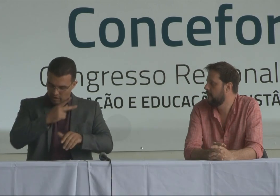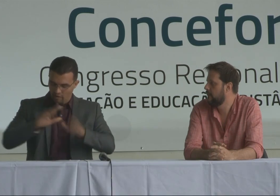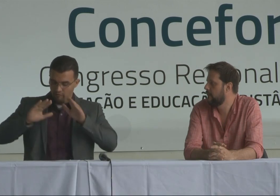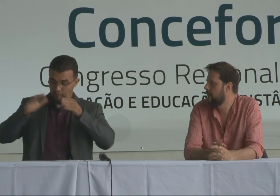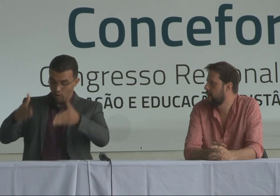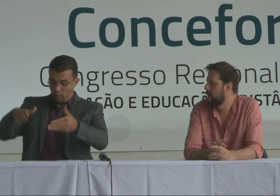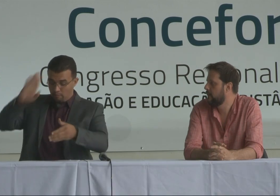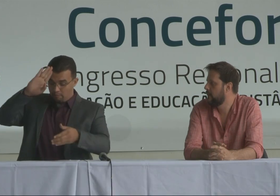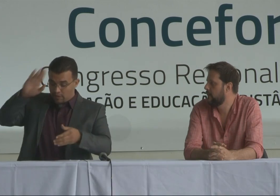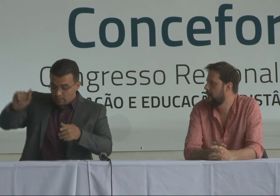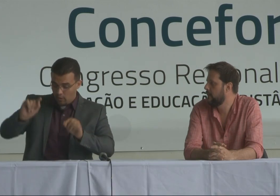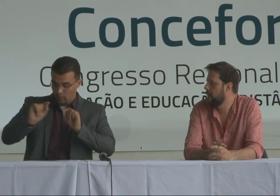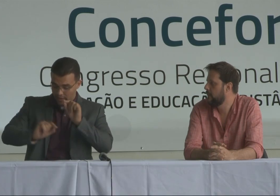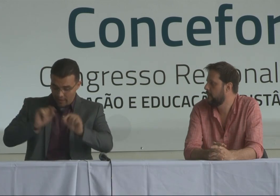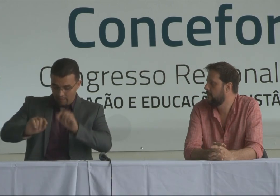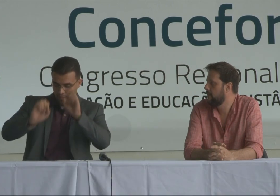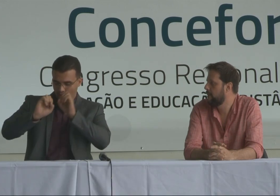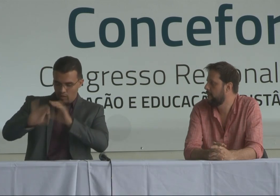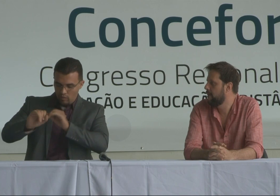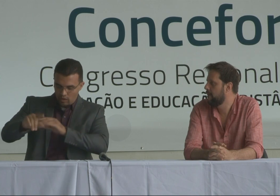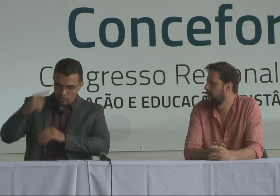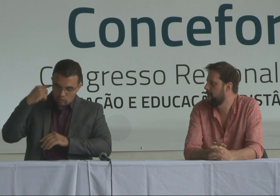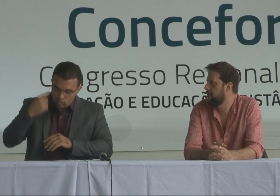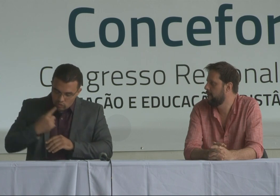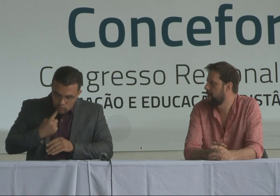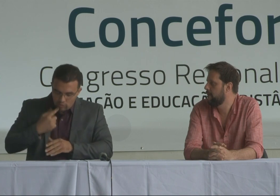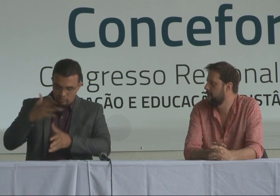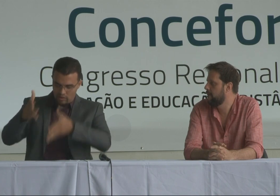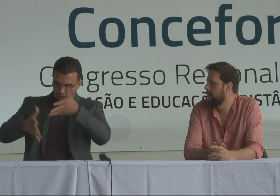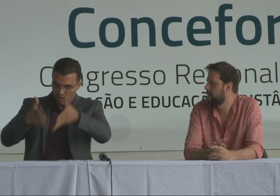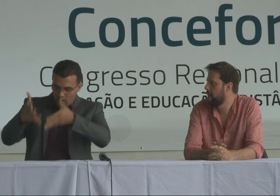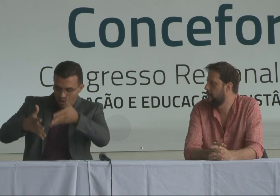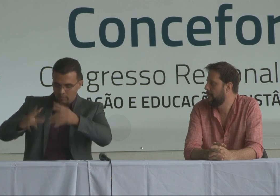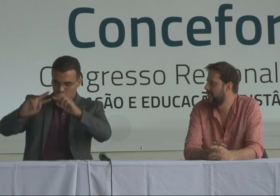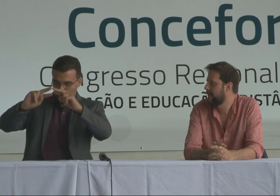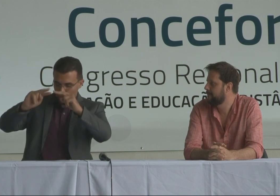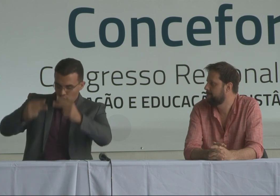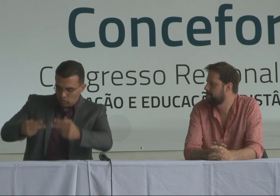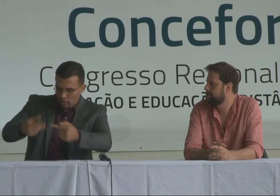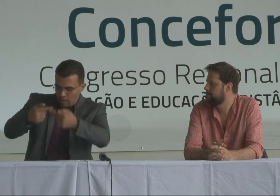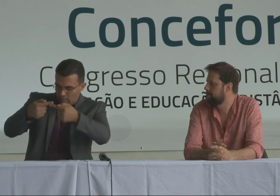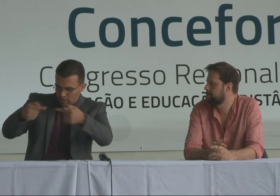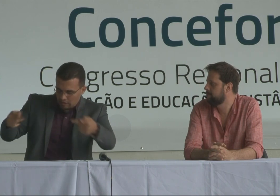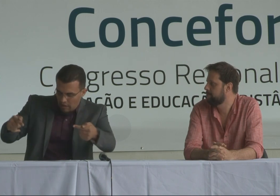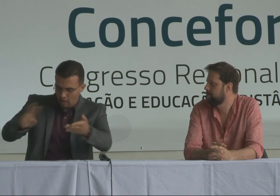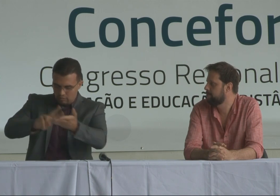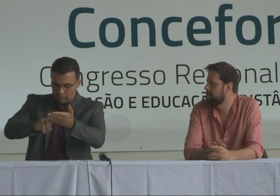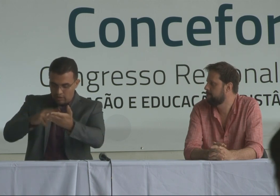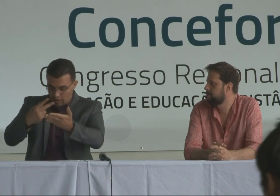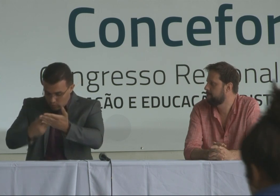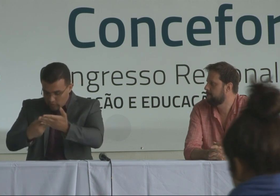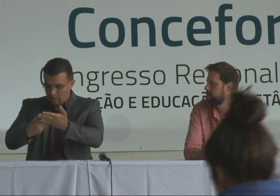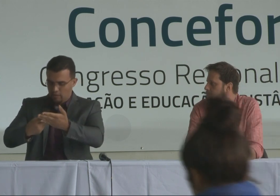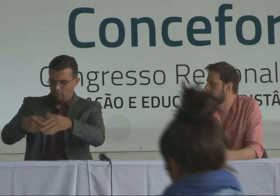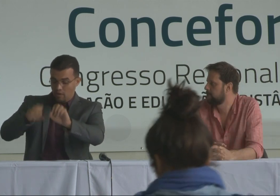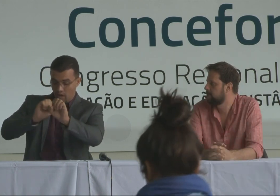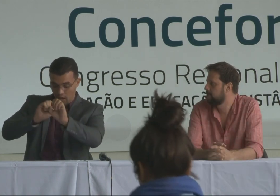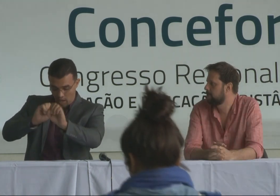Então, o trabalho dele tem que falar o principal em quais áreas? O ensino de estudos, o ensino de números e sinais, a tradução